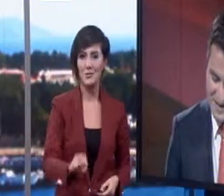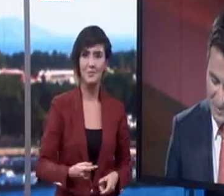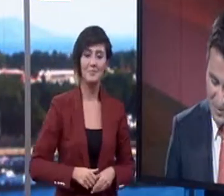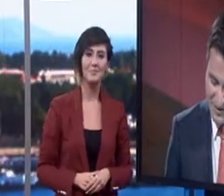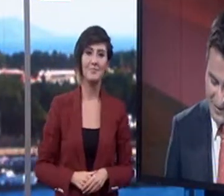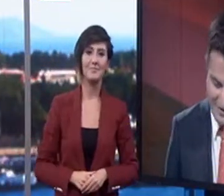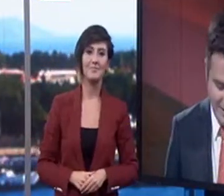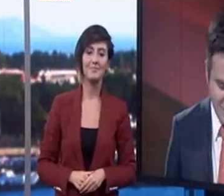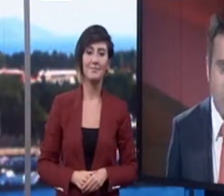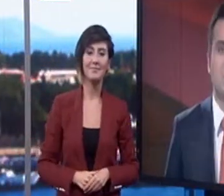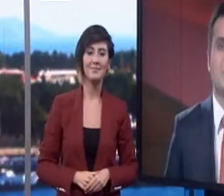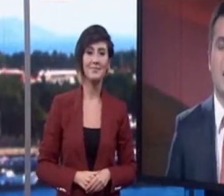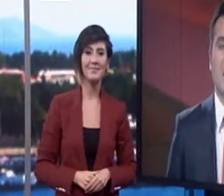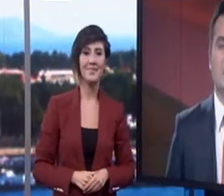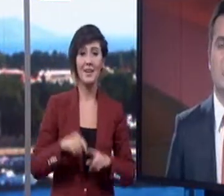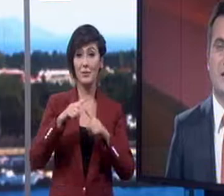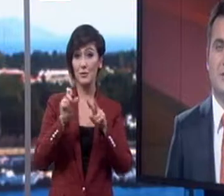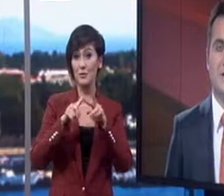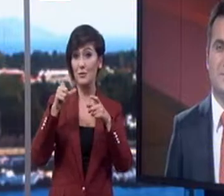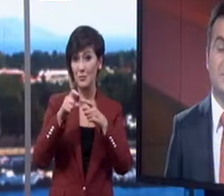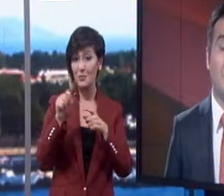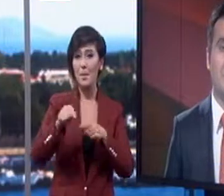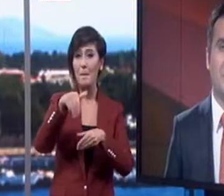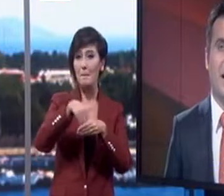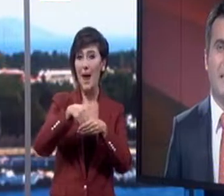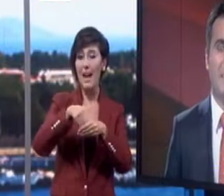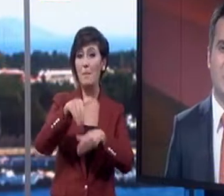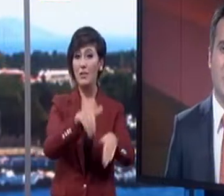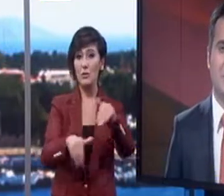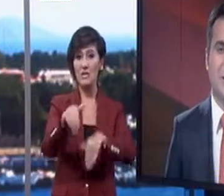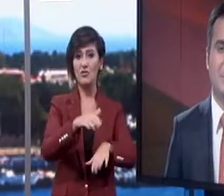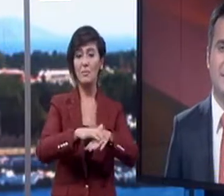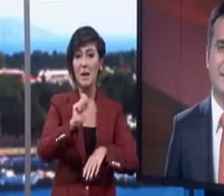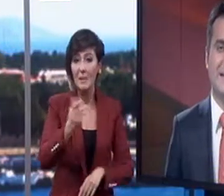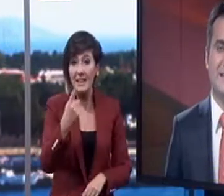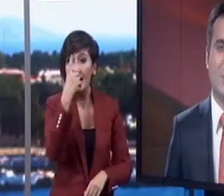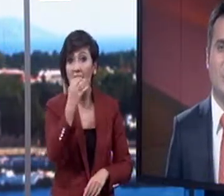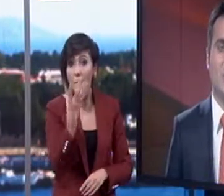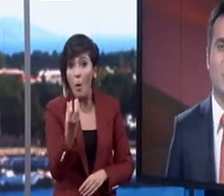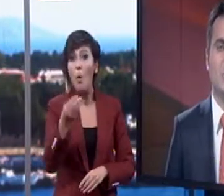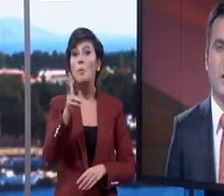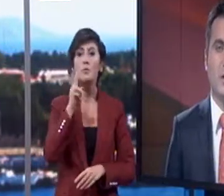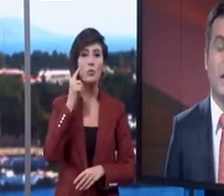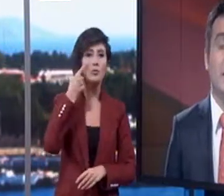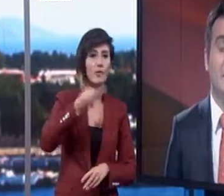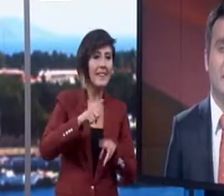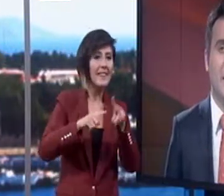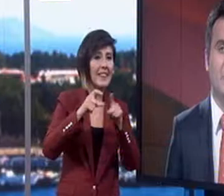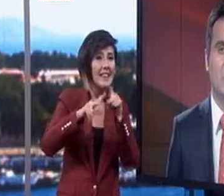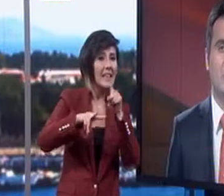bu haberde ilginç olmuş. Tunus'a gideceğiz. Tunus'ta parlamento seçimleri yapıldı. Resmi olmayan sonuçlara göre Nida Tunus